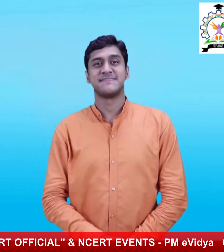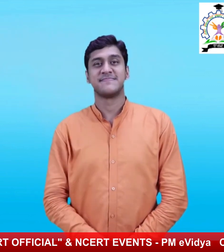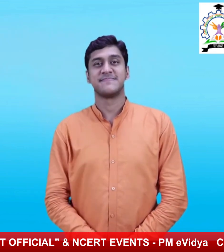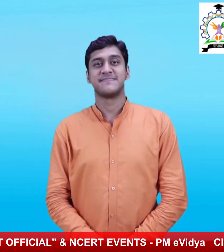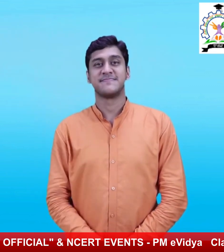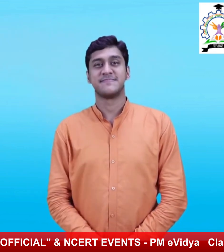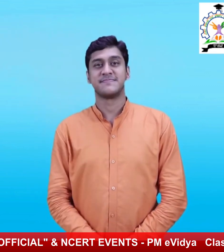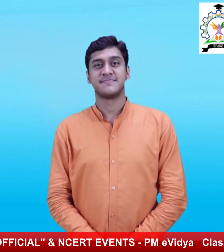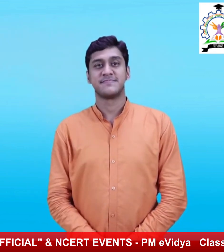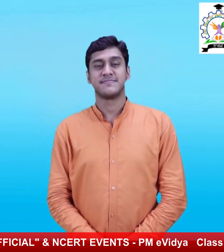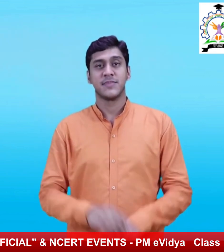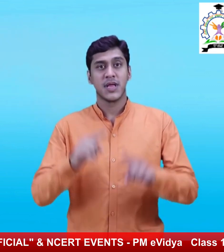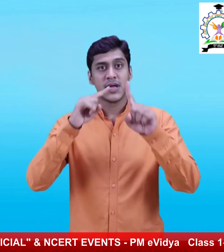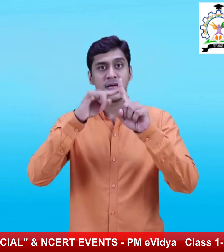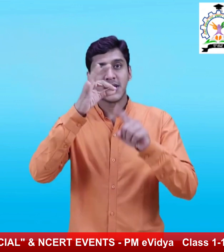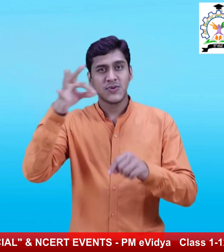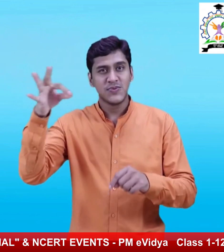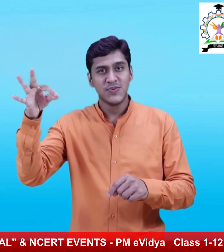तमिल,